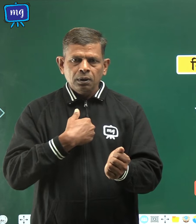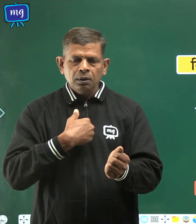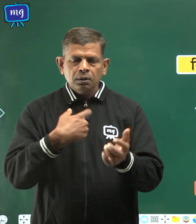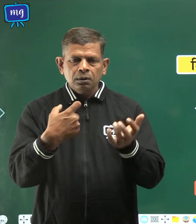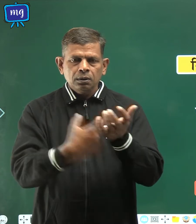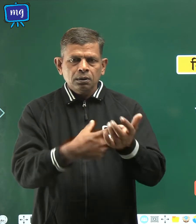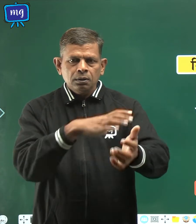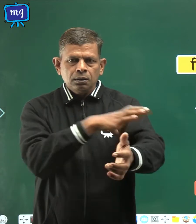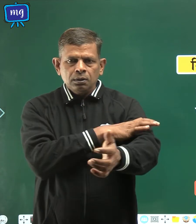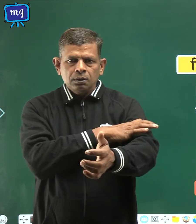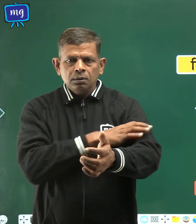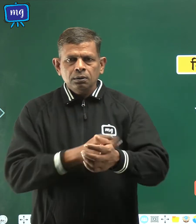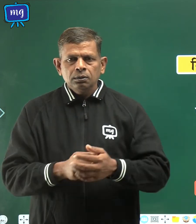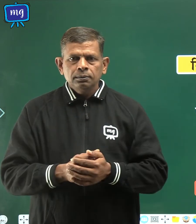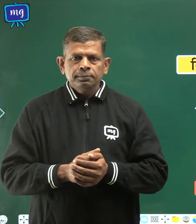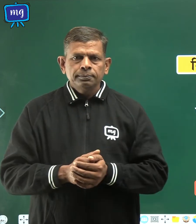रामस्वरूप कुमार।